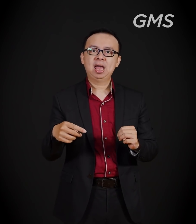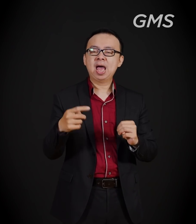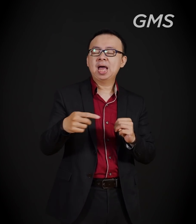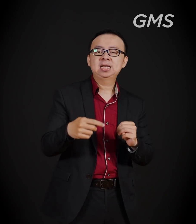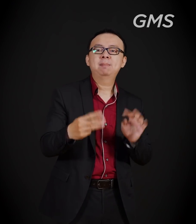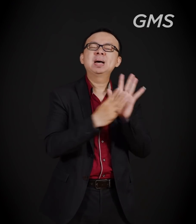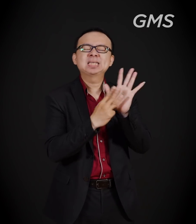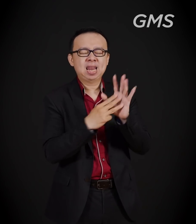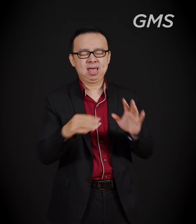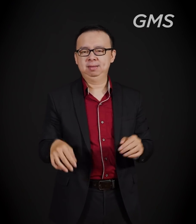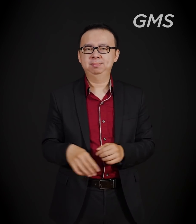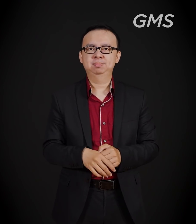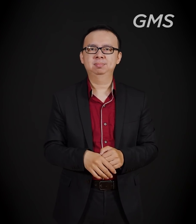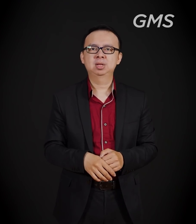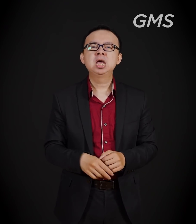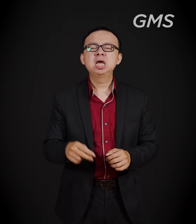saja disalib kok.